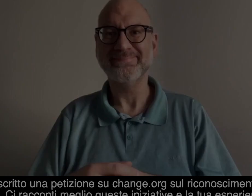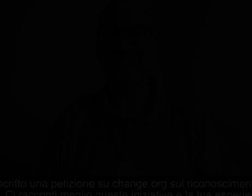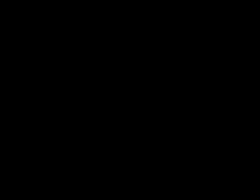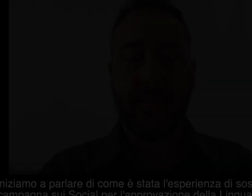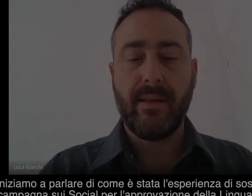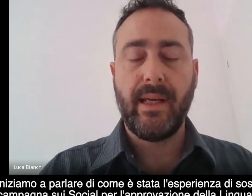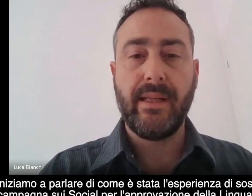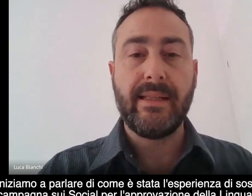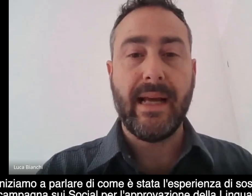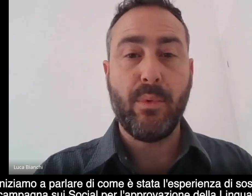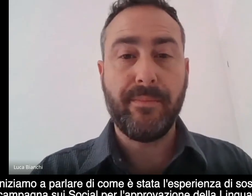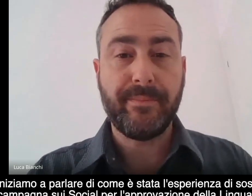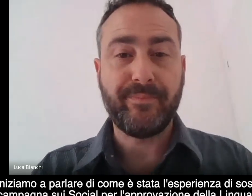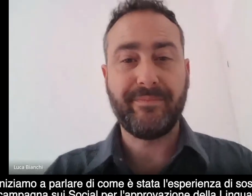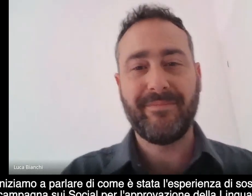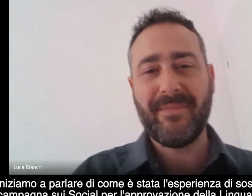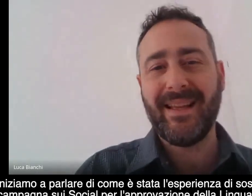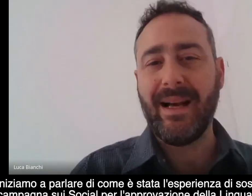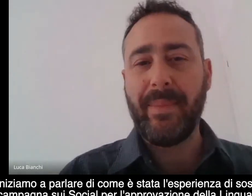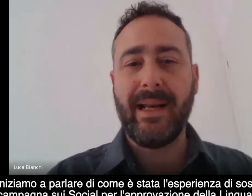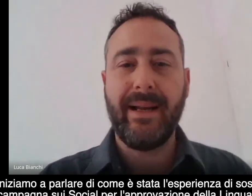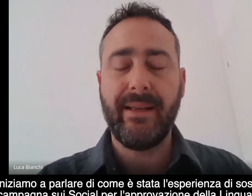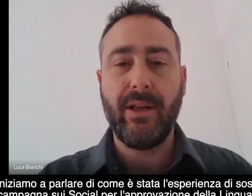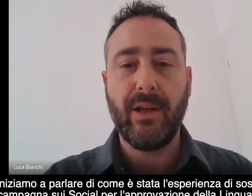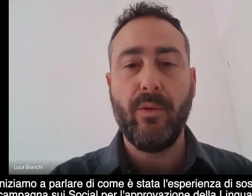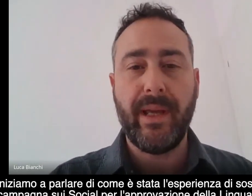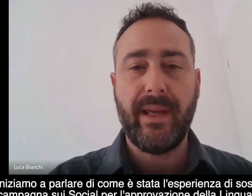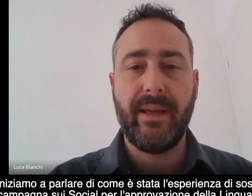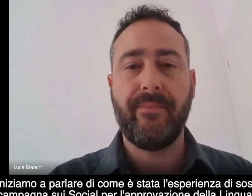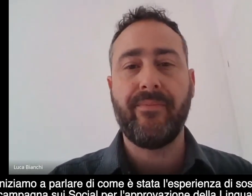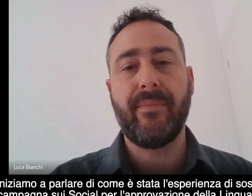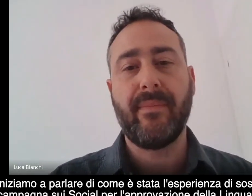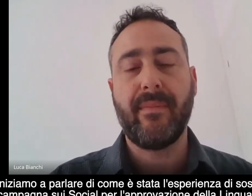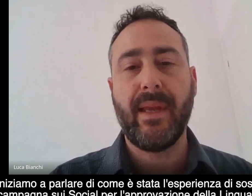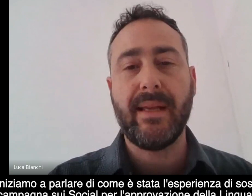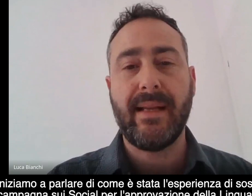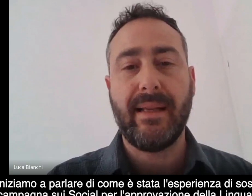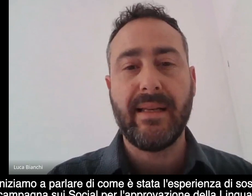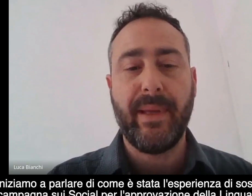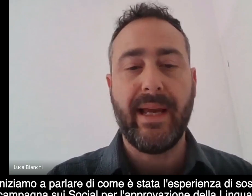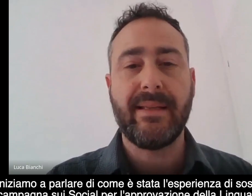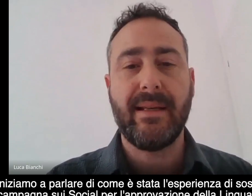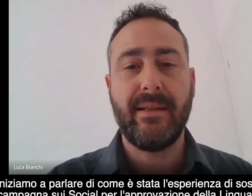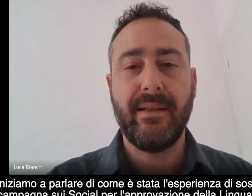ed iniziamo a parlare di come è stata l'esperienza di